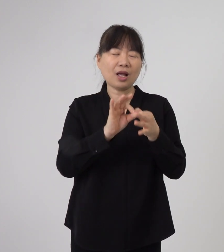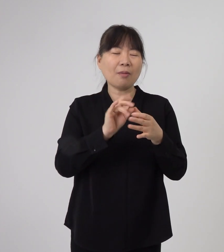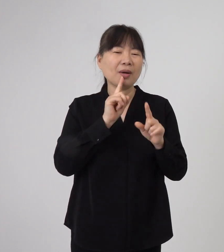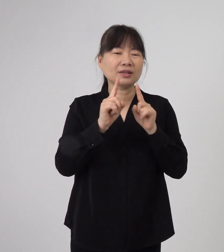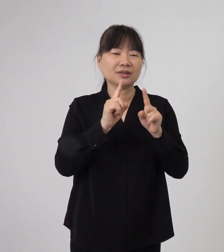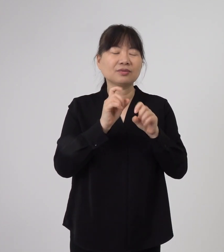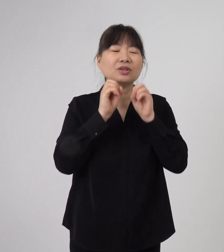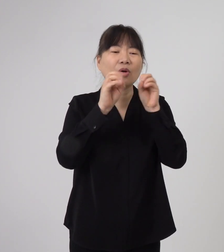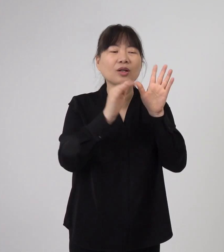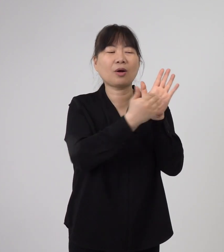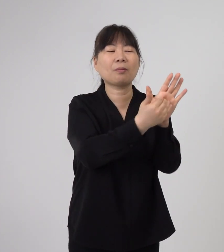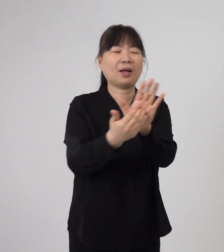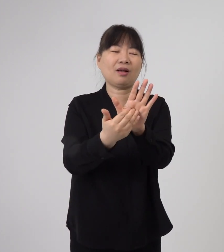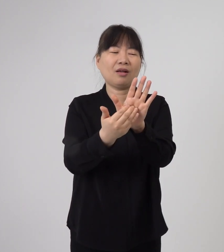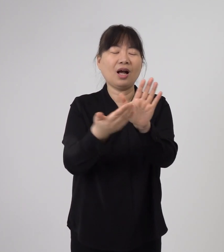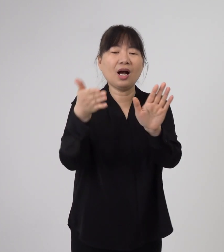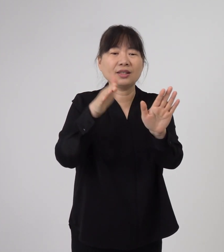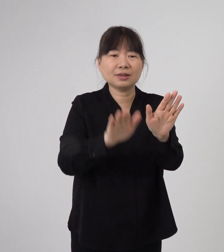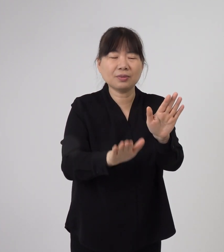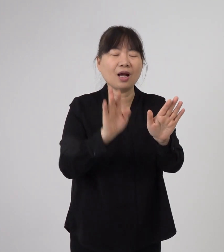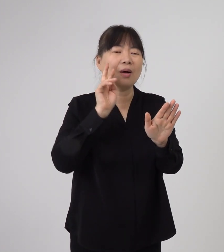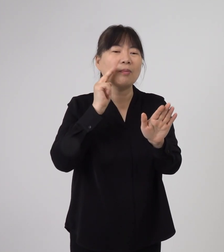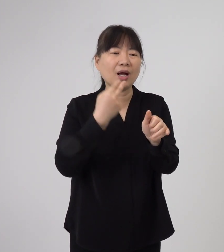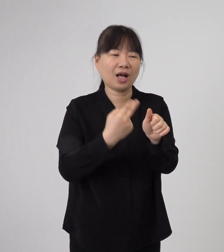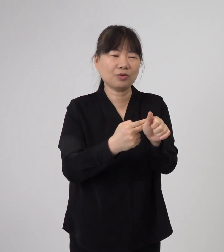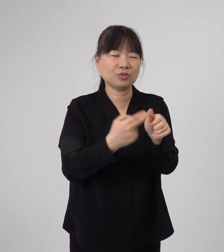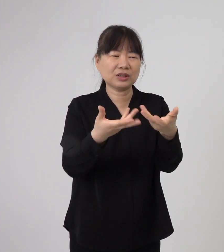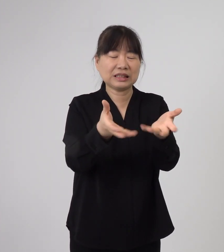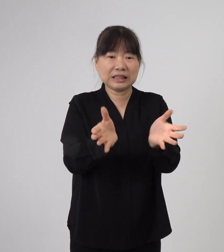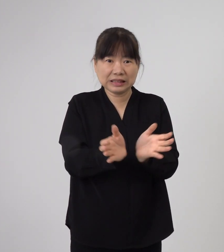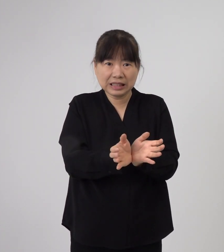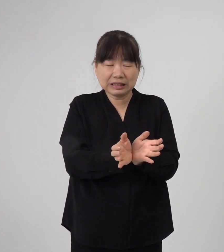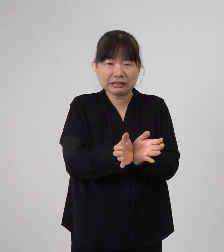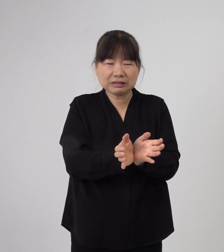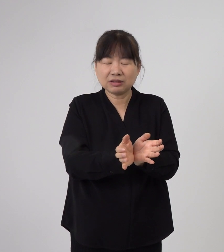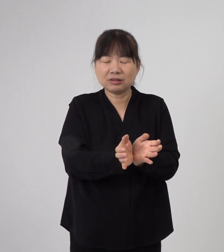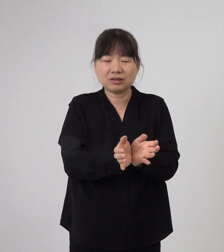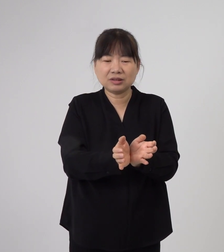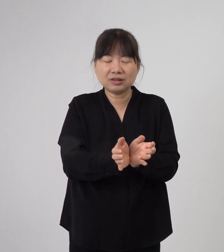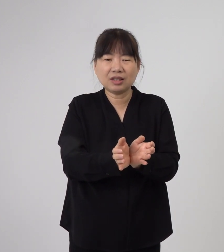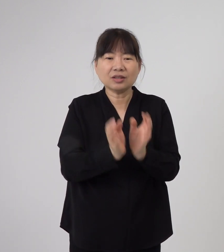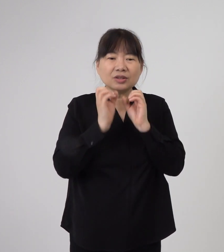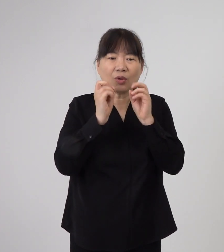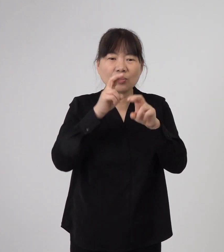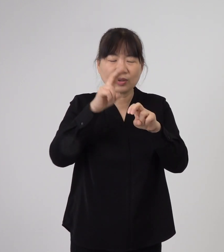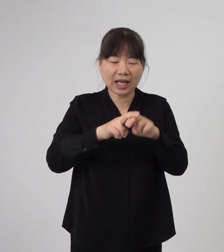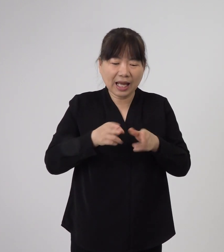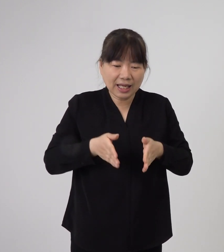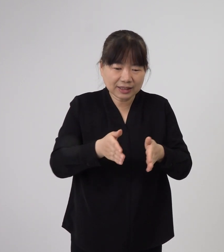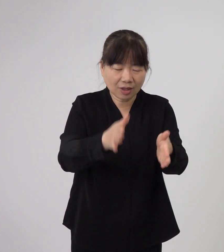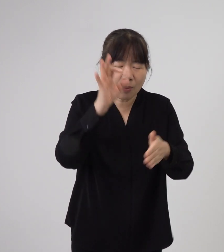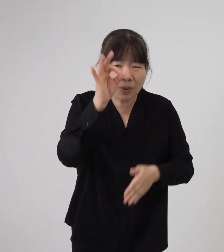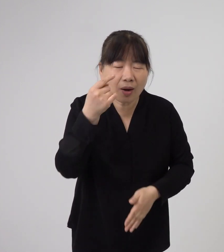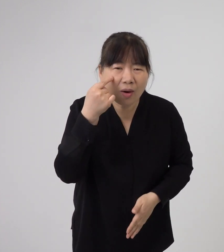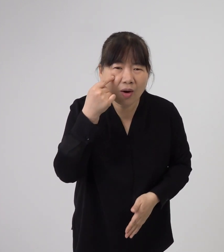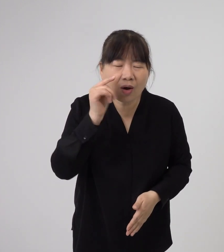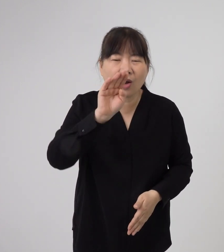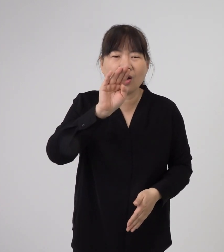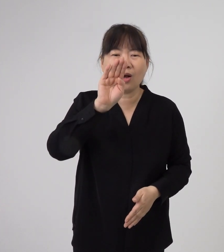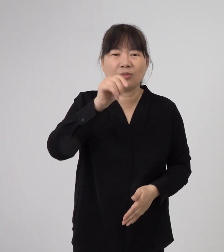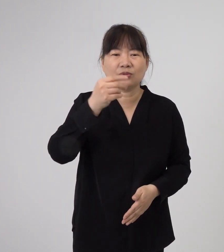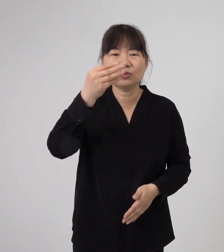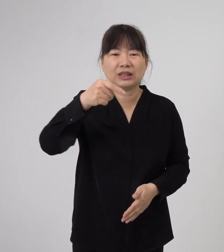그런데도 그들의 일행은 그 노선을 보세요. 부르기아와 갈라디아 땅으로 다녀가.